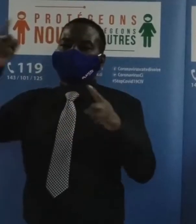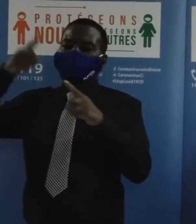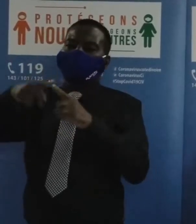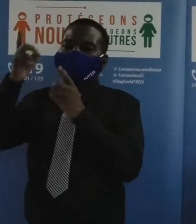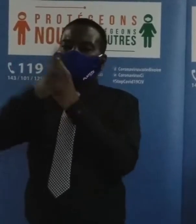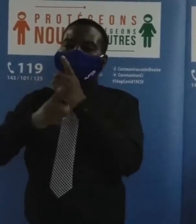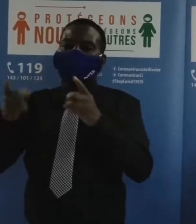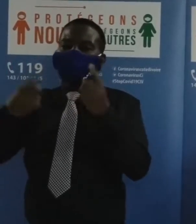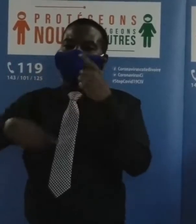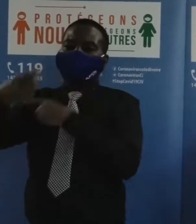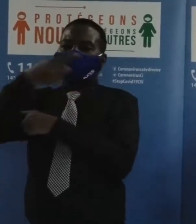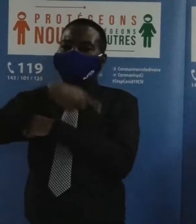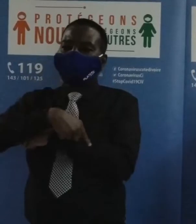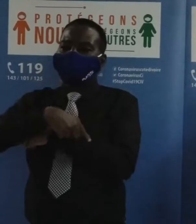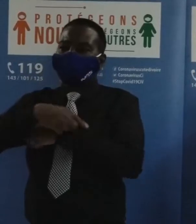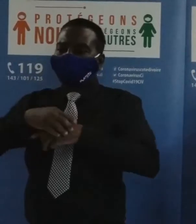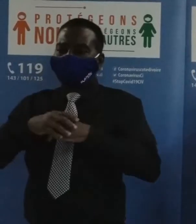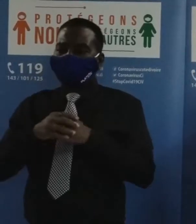d'aujourd'hui